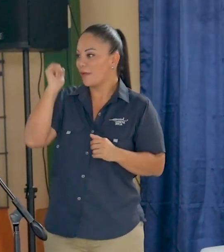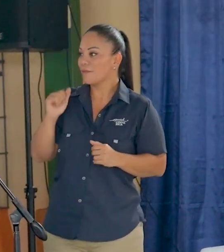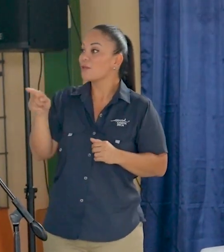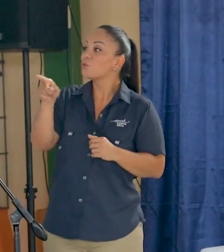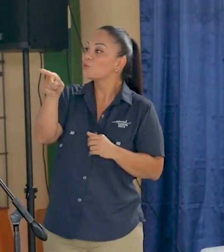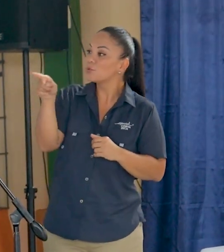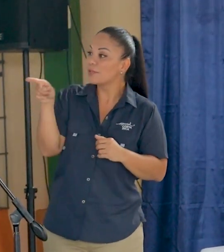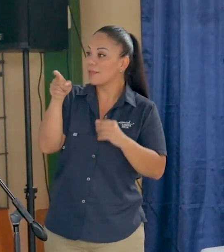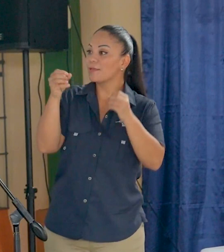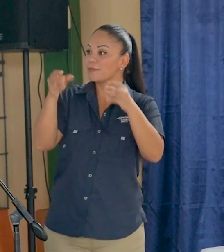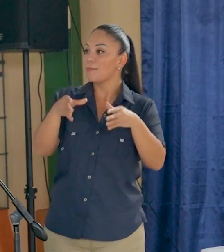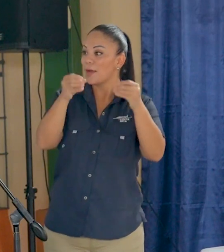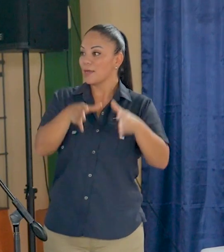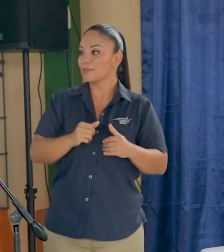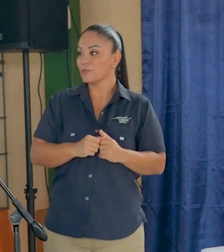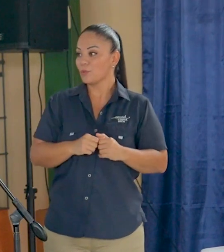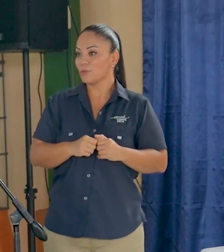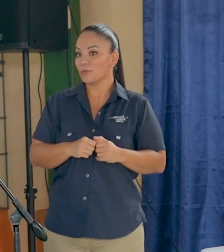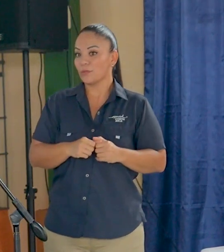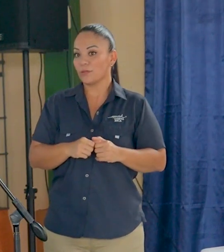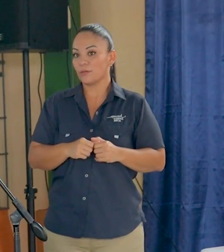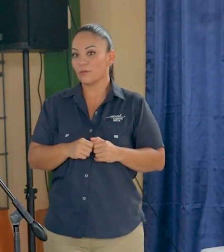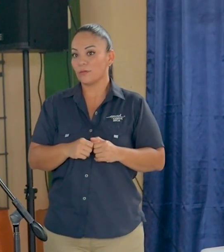ustedes, maestros, no ven